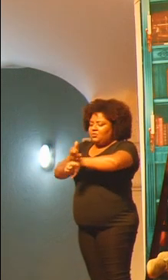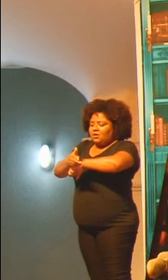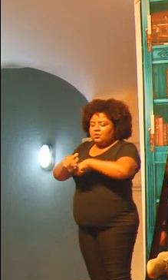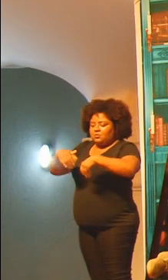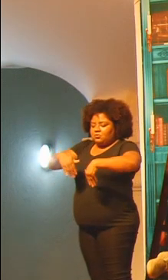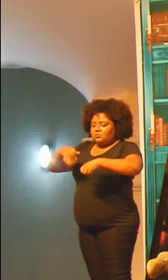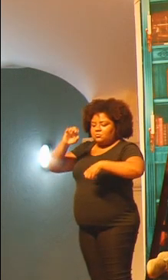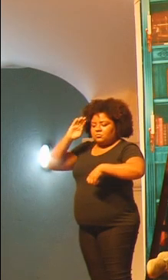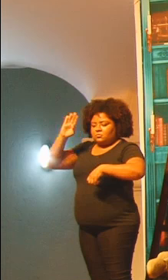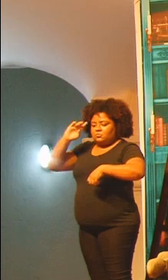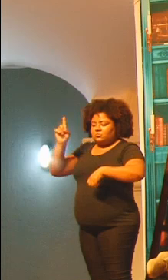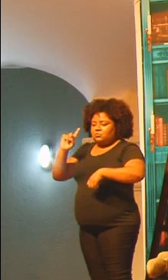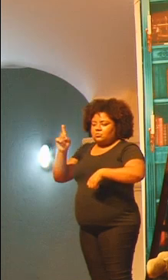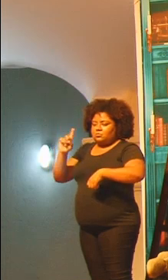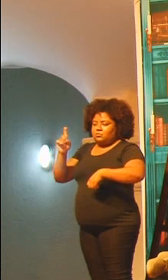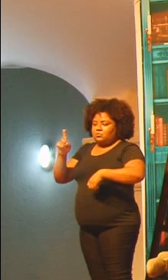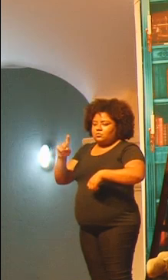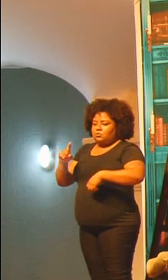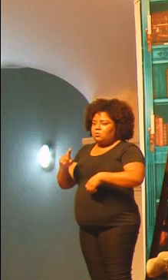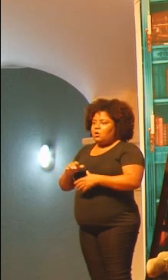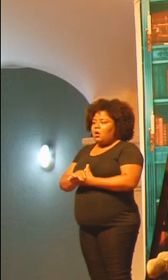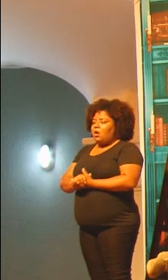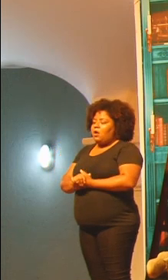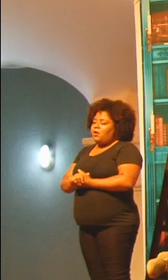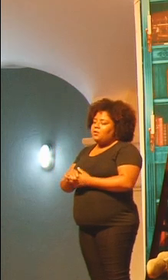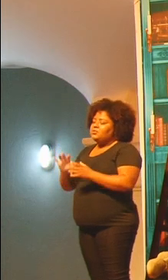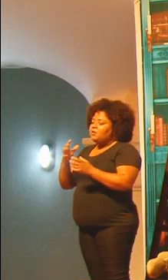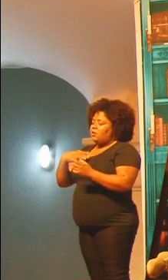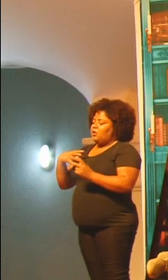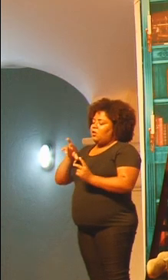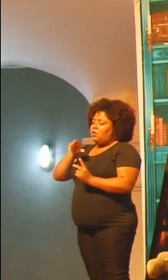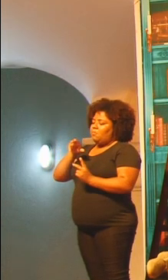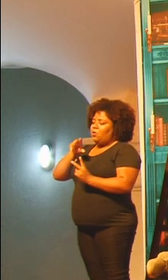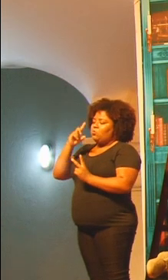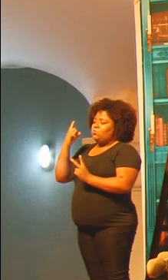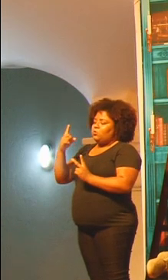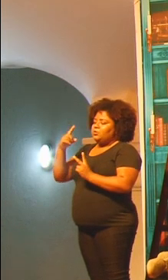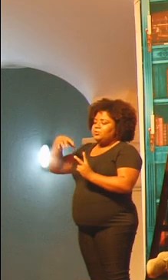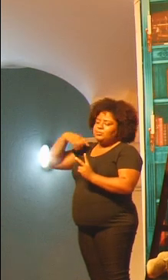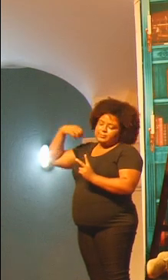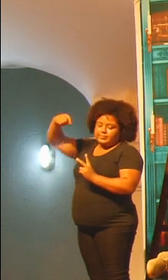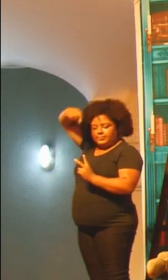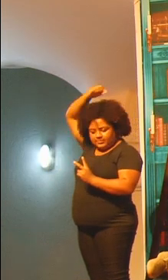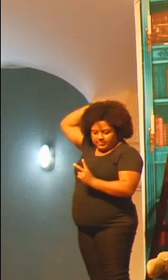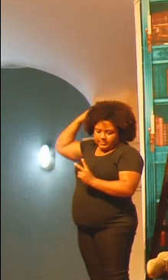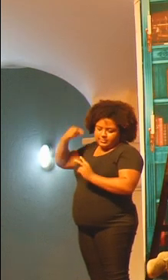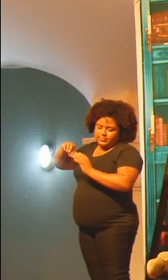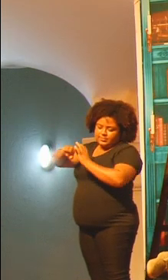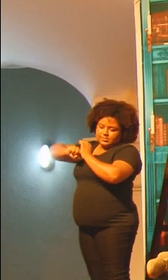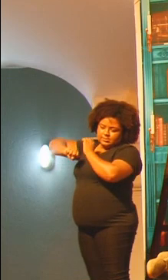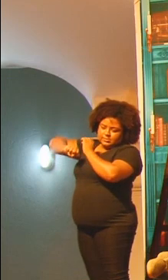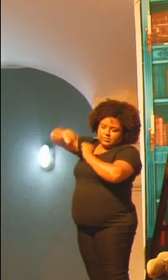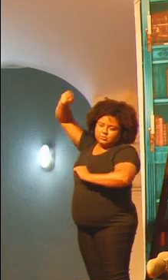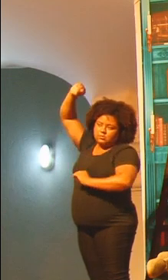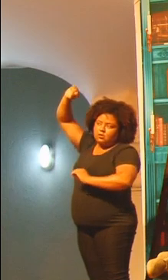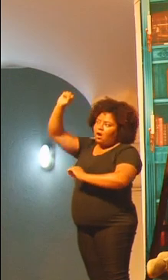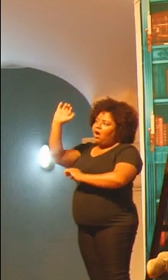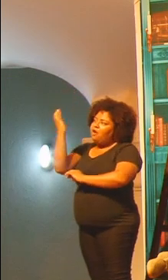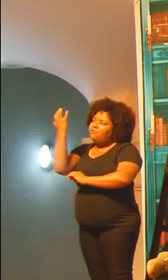os soldados enforcaram os dois irmãos mais velhos do meu pai na frente de toda a família, na árvore do quintal da